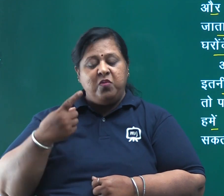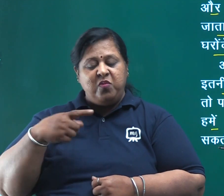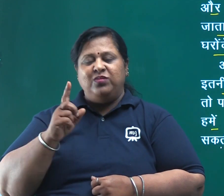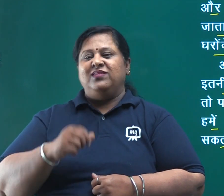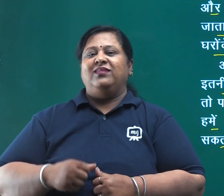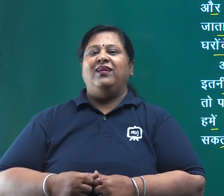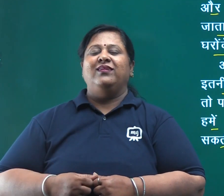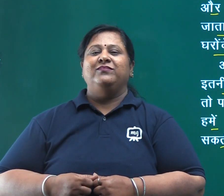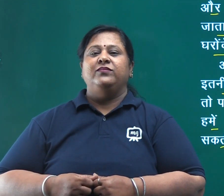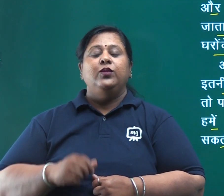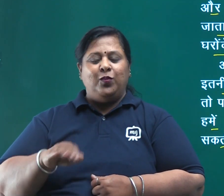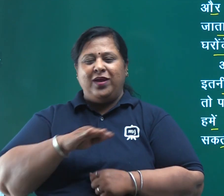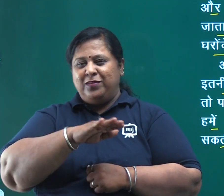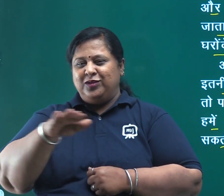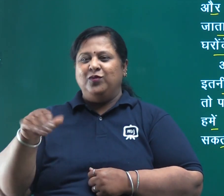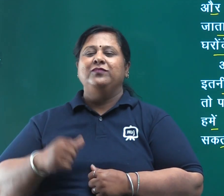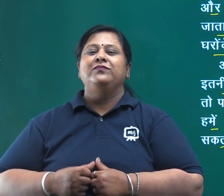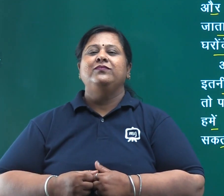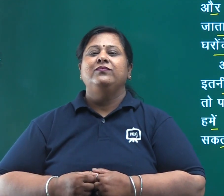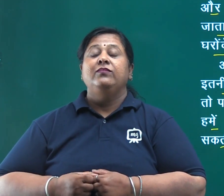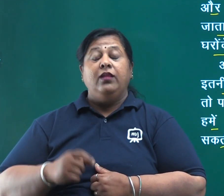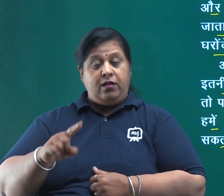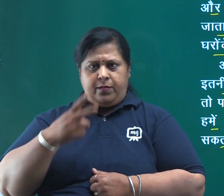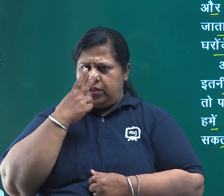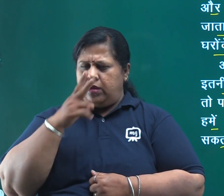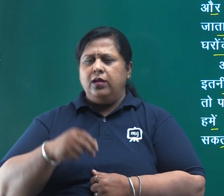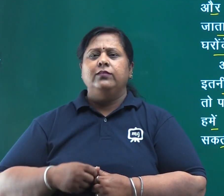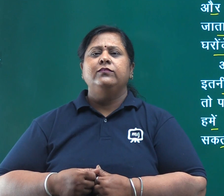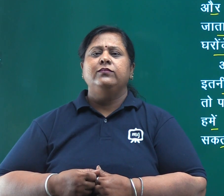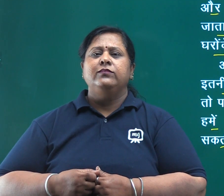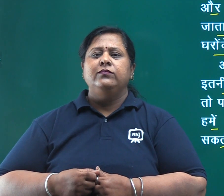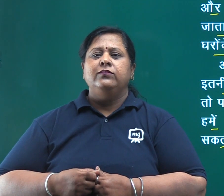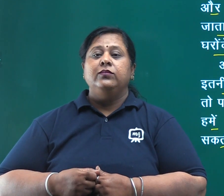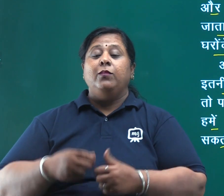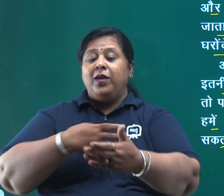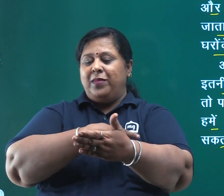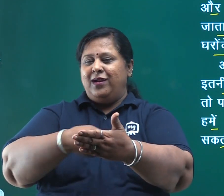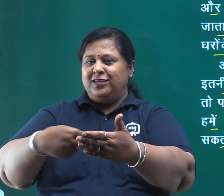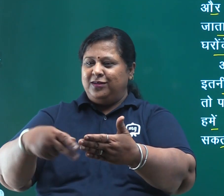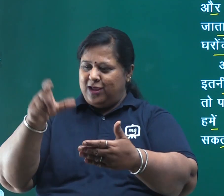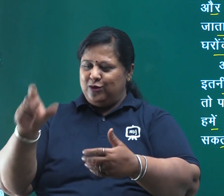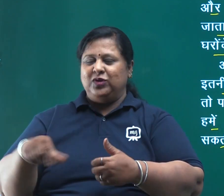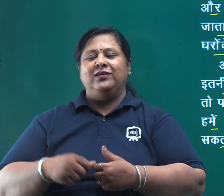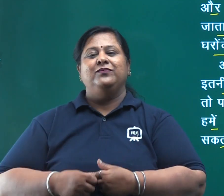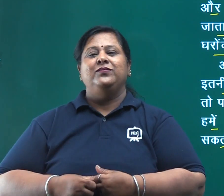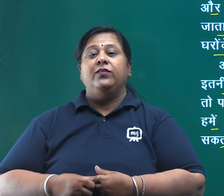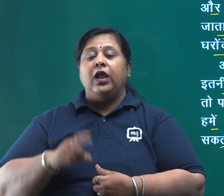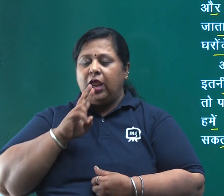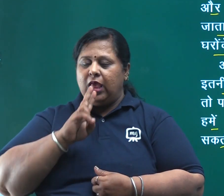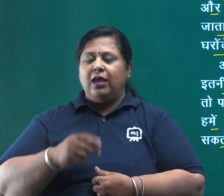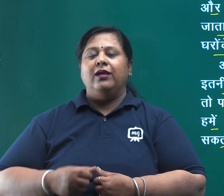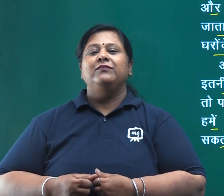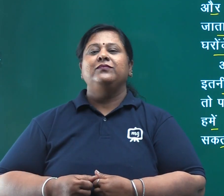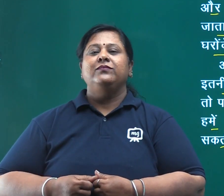हो सकती हैं। तो प्यारे बच्चों, यहाँ हमने देखा कि पंडित नेहरू जी कह रहे